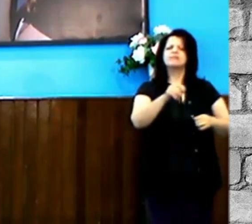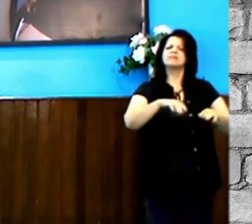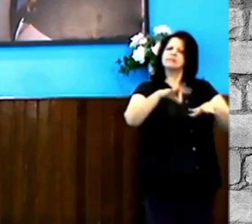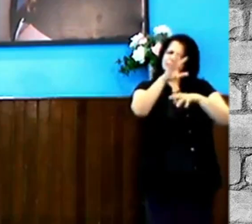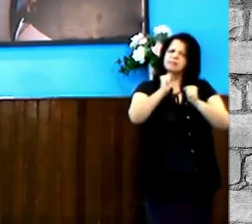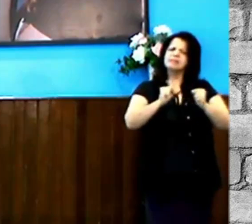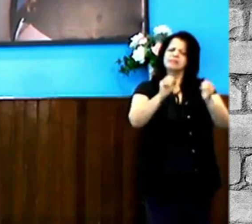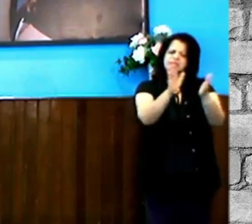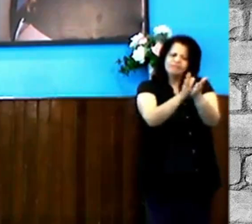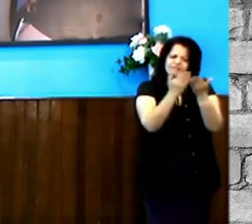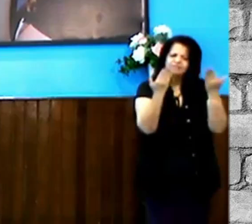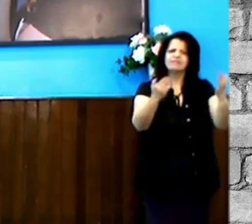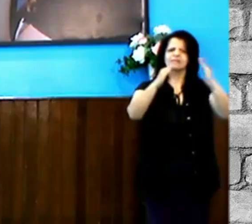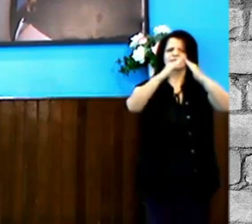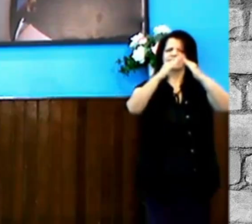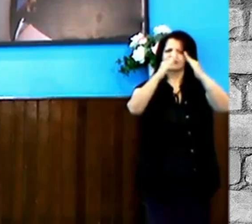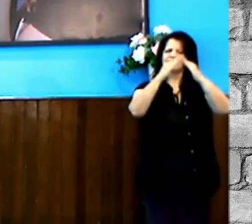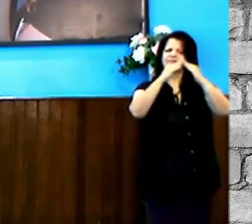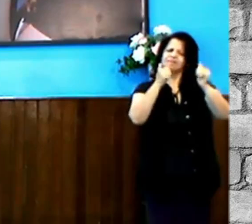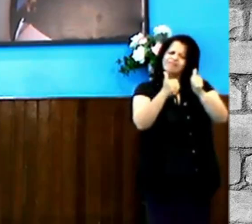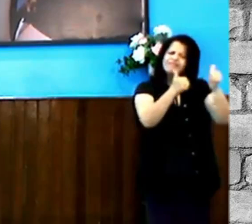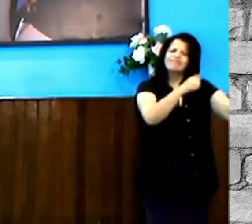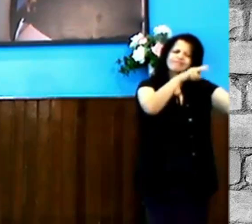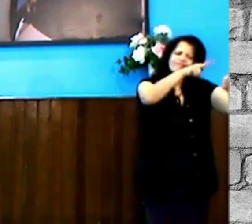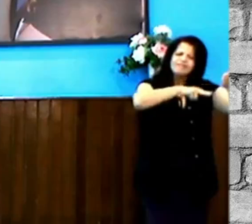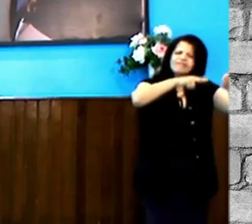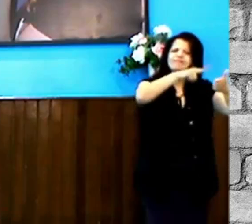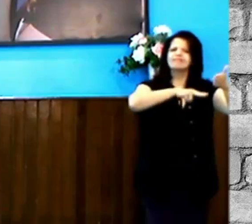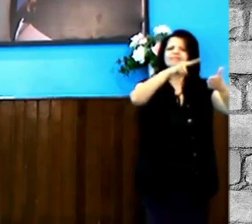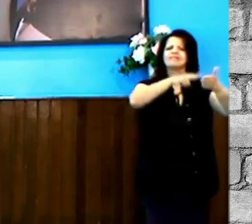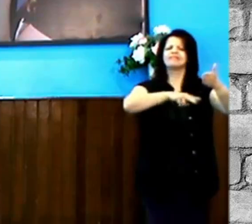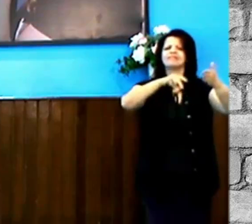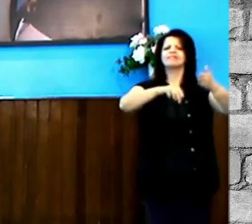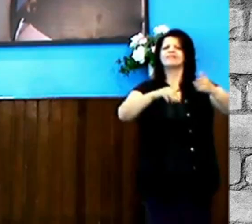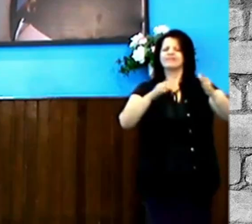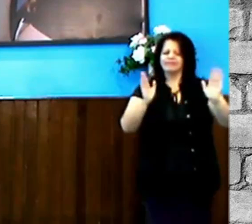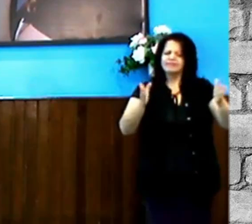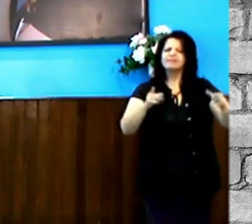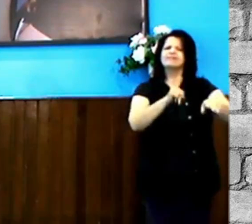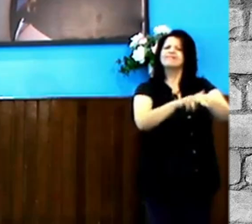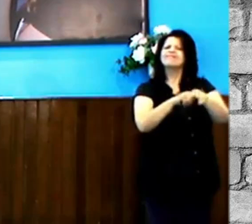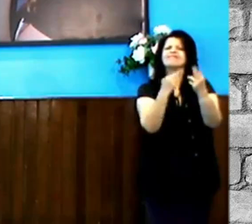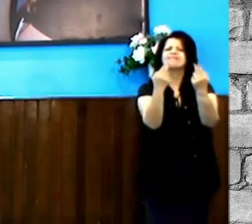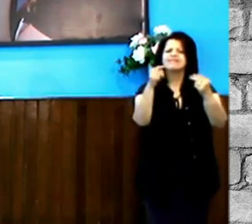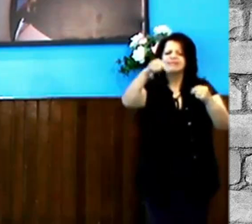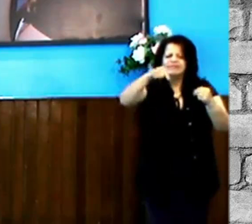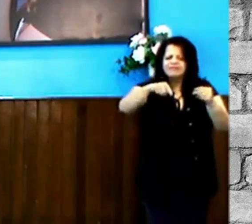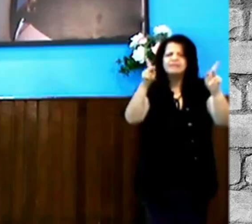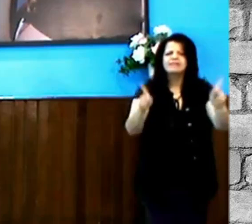casa, abra mesmo. Tá bom? Pega sua Bíblia e acompanha a leitura. Vamos fazer desse momento realmente um momento como se fosse um momento de